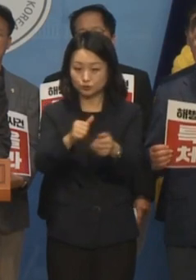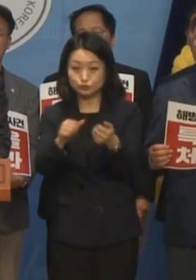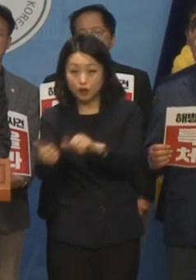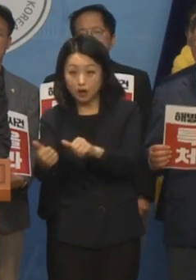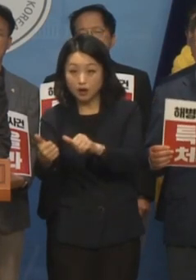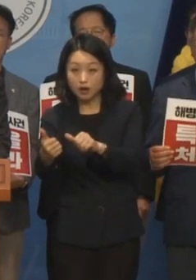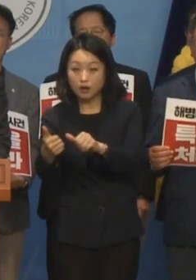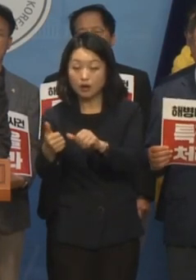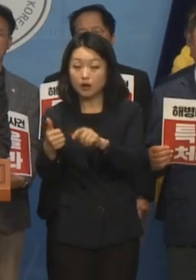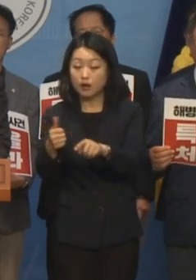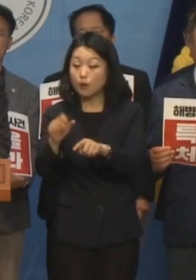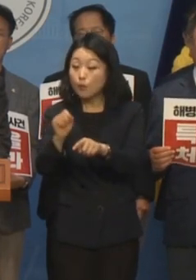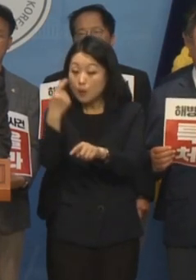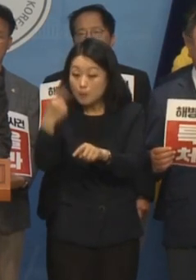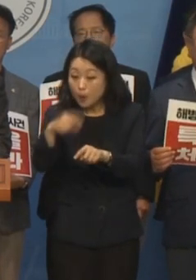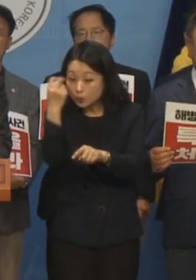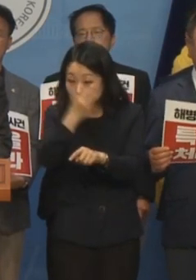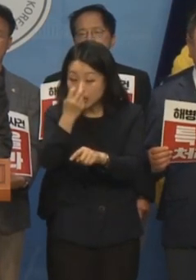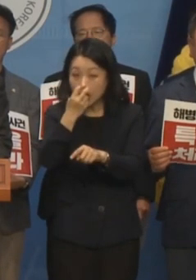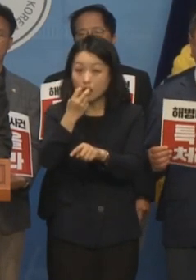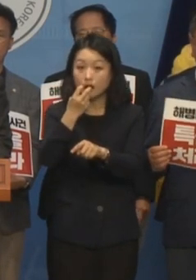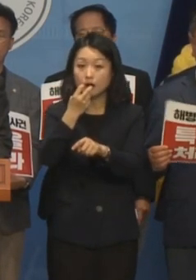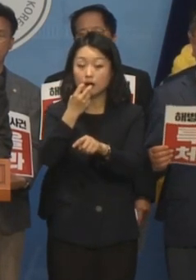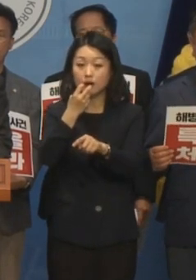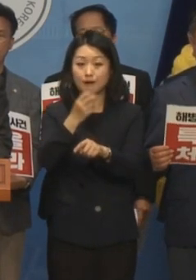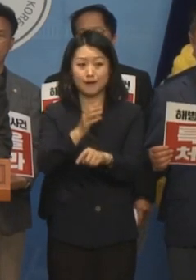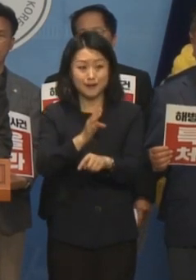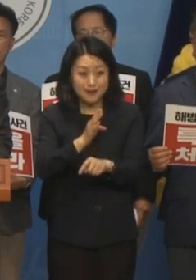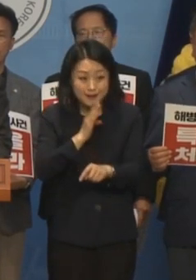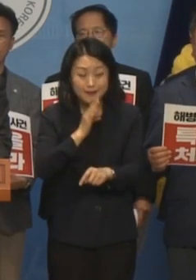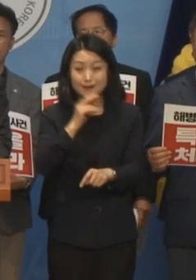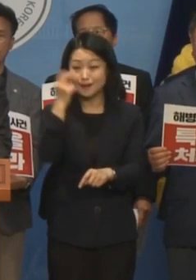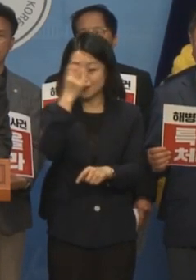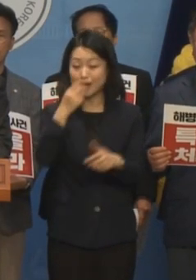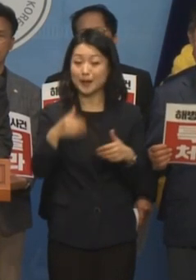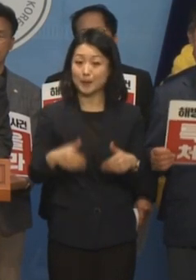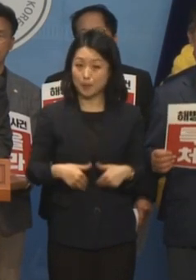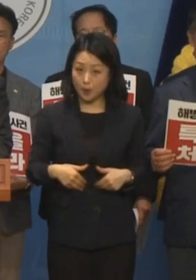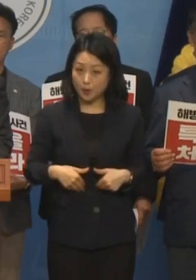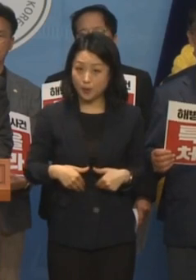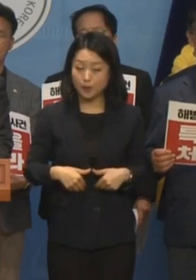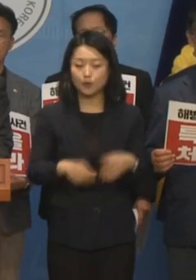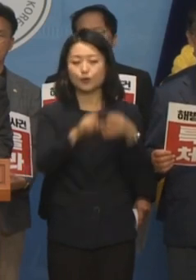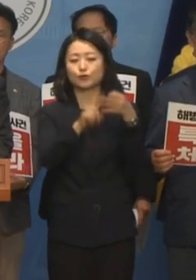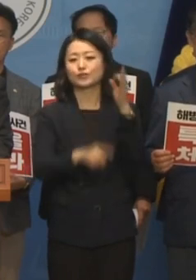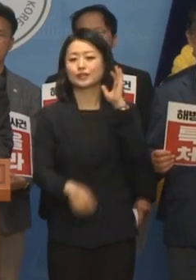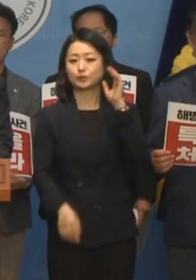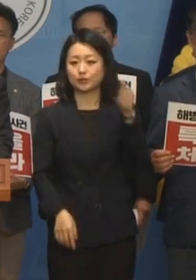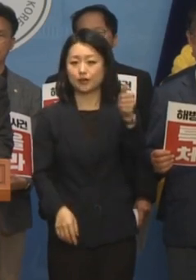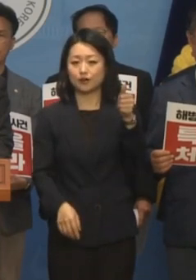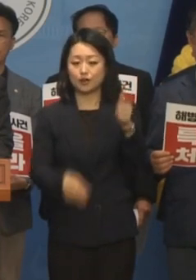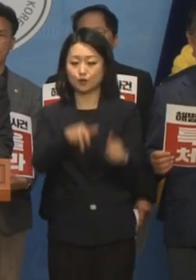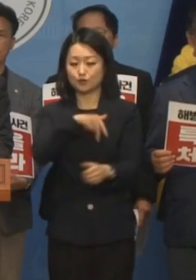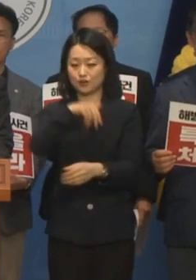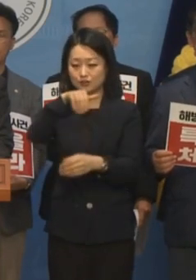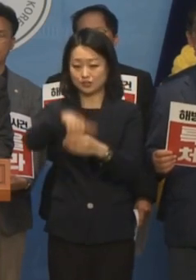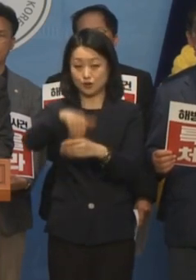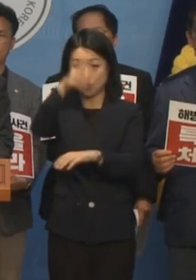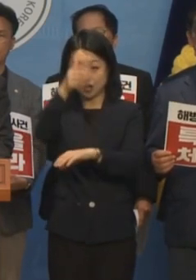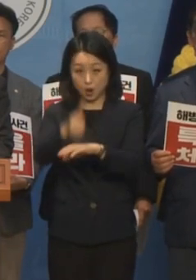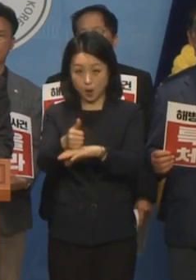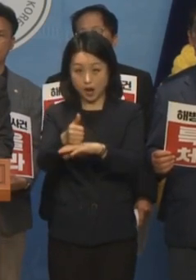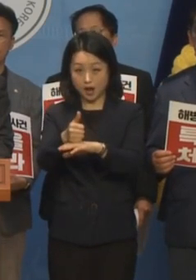밝히자는 것을 반대할 아무런 명분도 없습니다. 윤석열 대통령은 총선으로 나타난